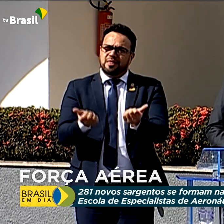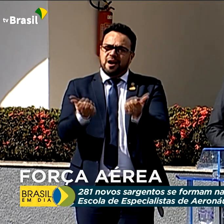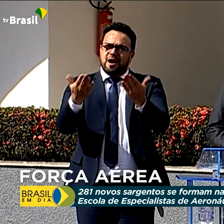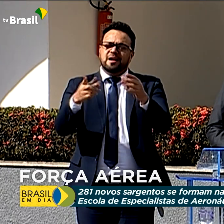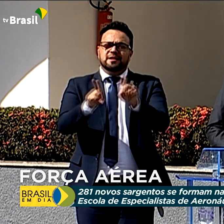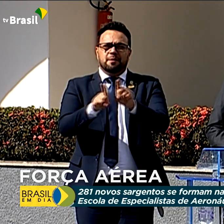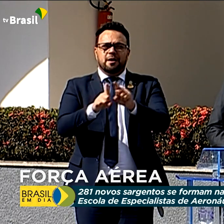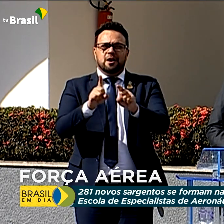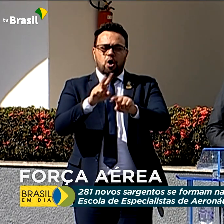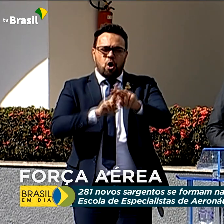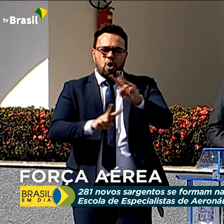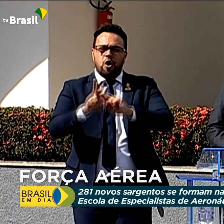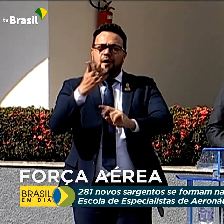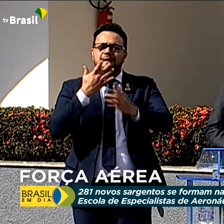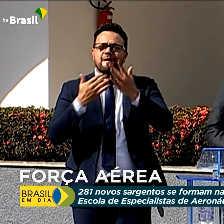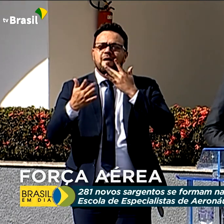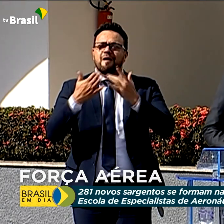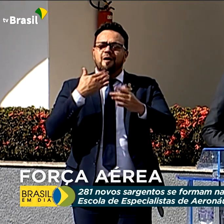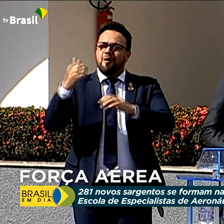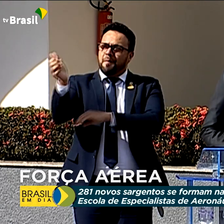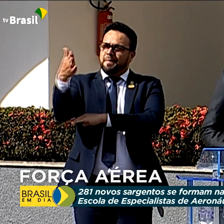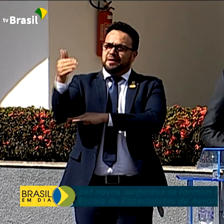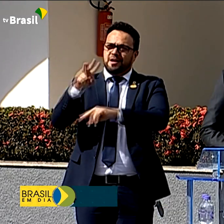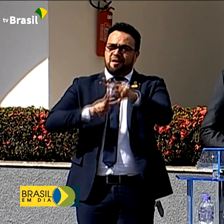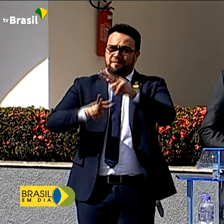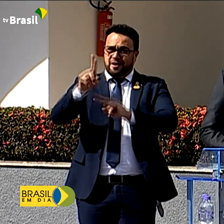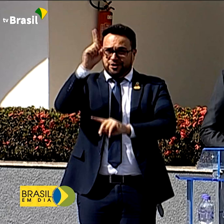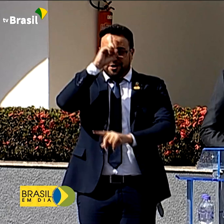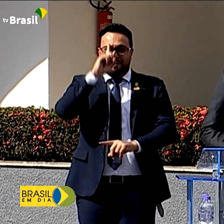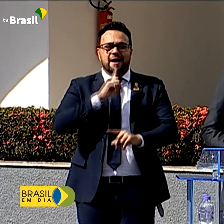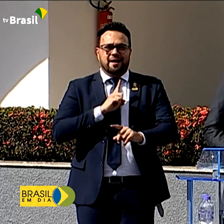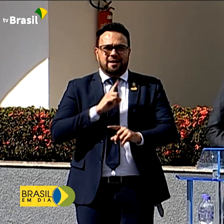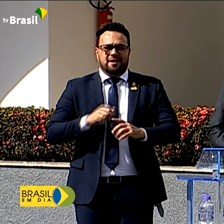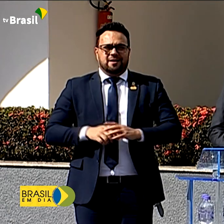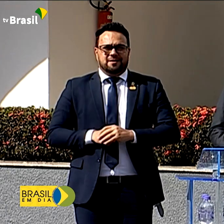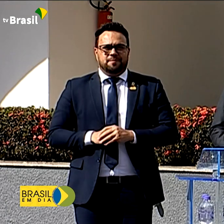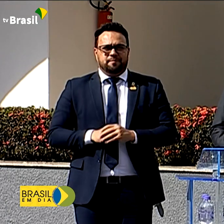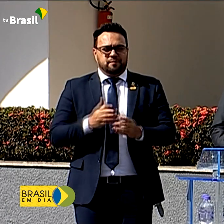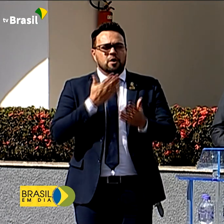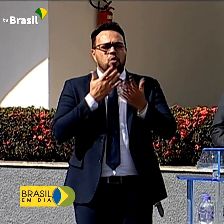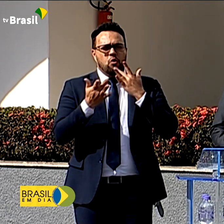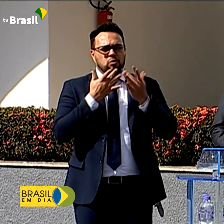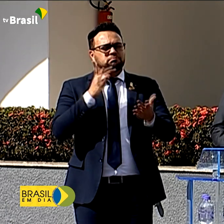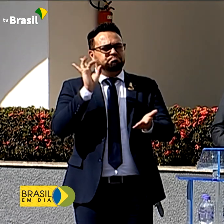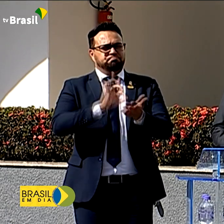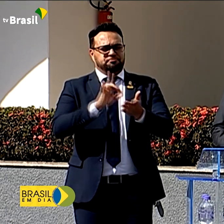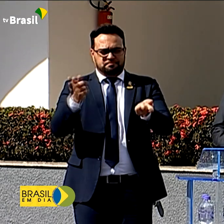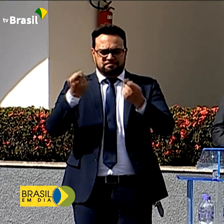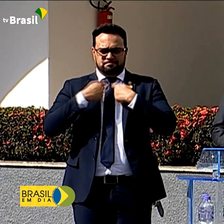as cores da nossa bandeira verde-amarela que a cor que realmente nos dá o norte